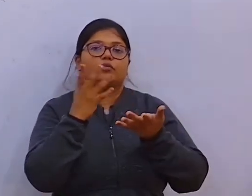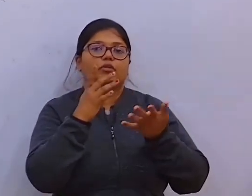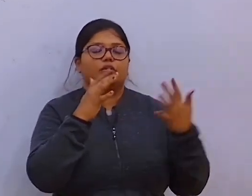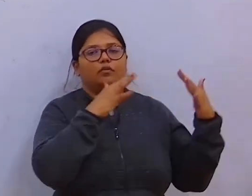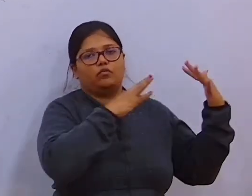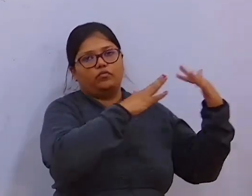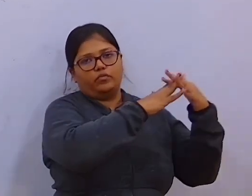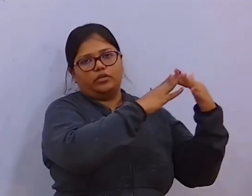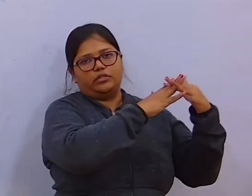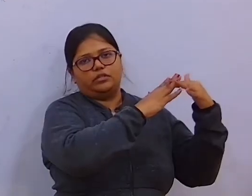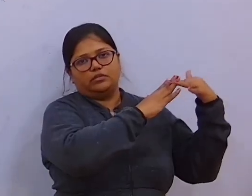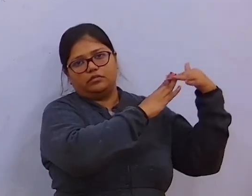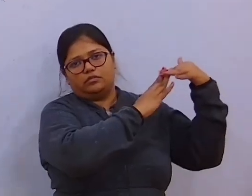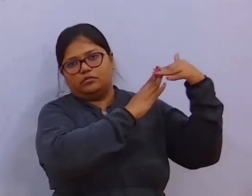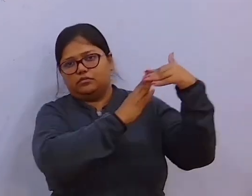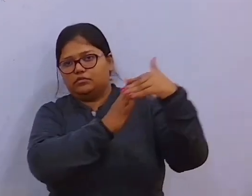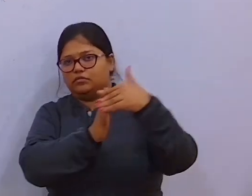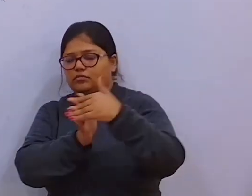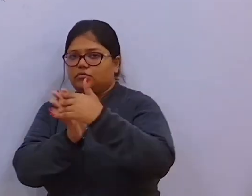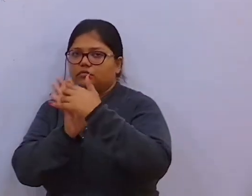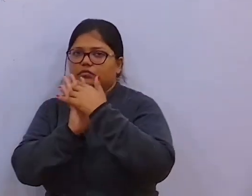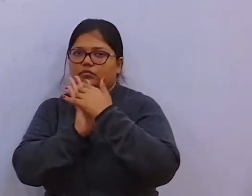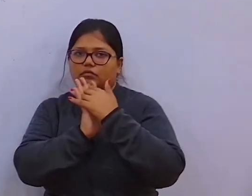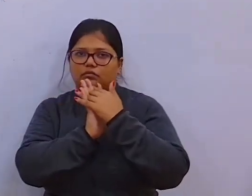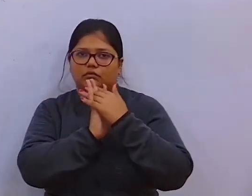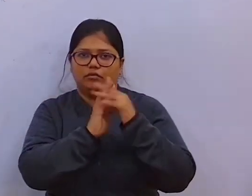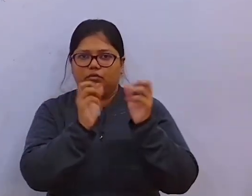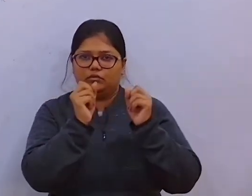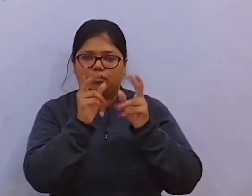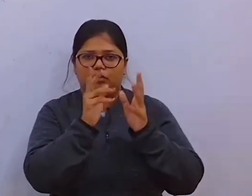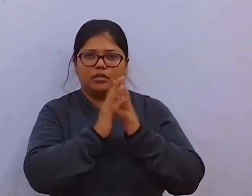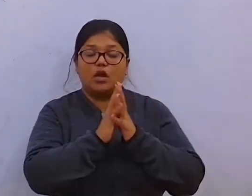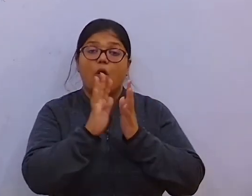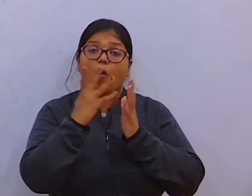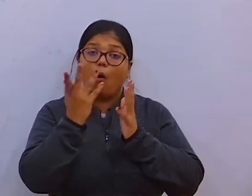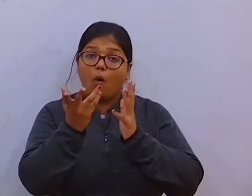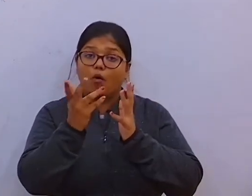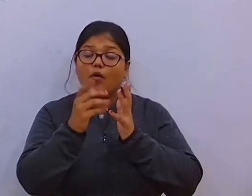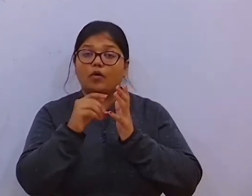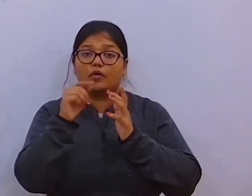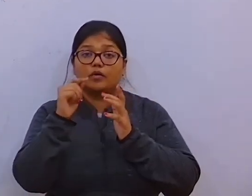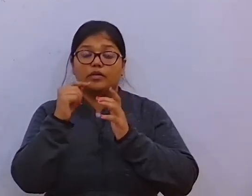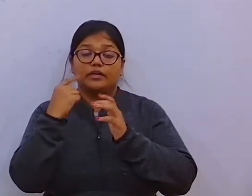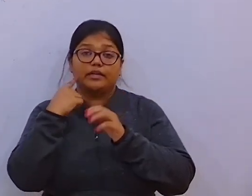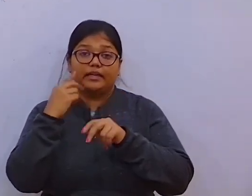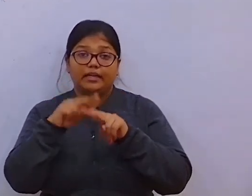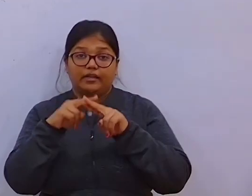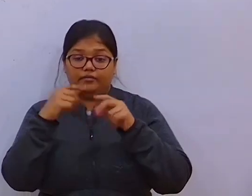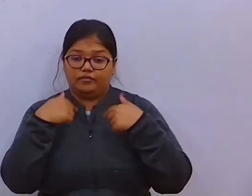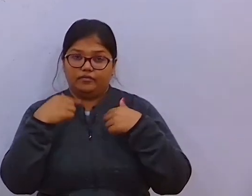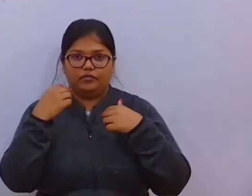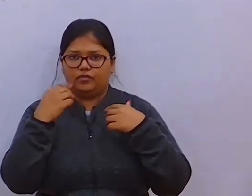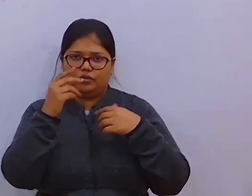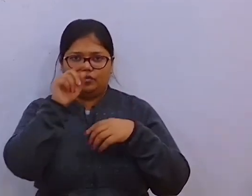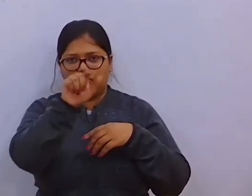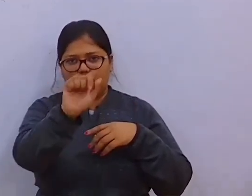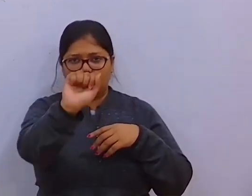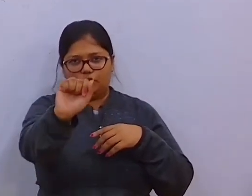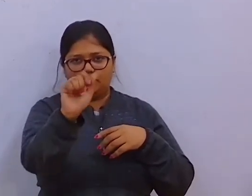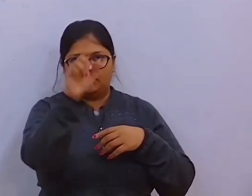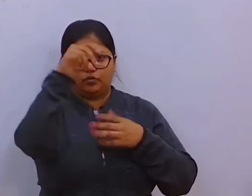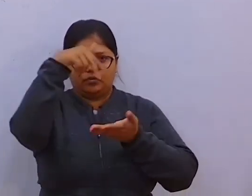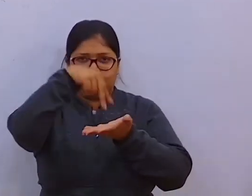दक्षिणी पूर्वी, मतलब तिरछा होके जा रही है। समझ में आ रहा है क्या? मतलब ये आपका नॉर्थ हो